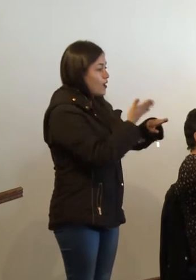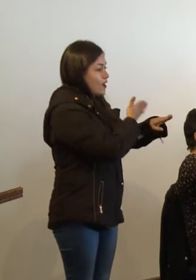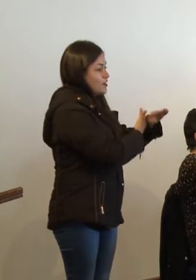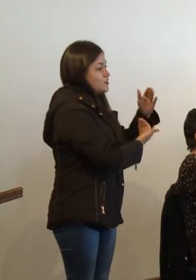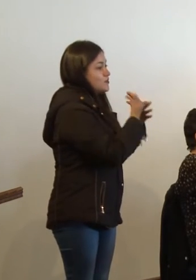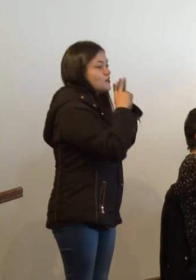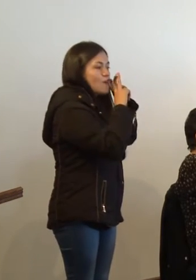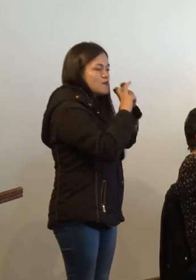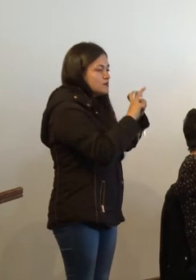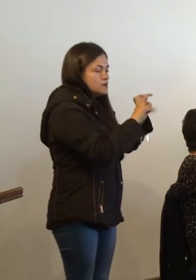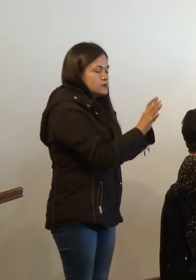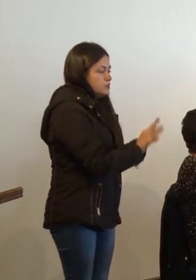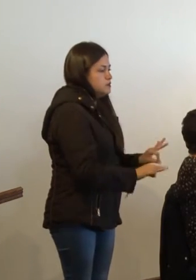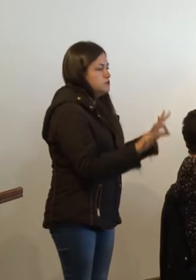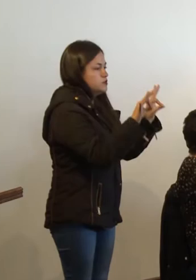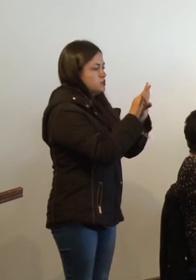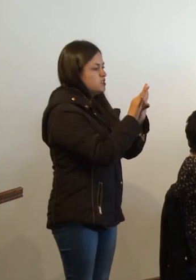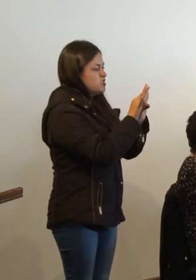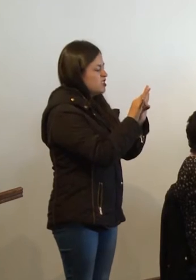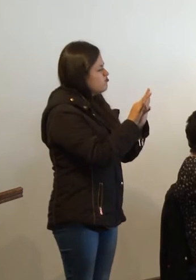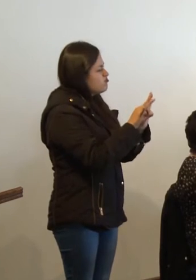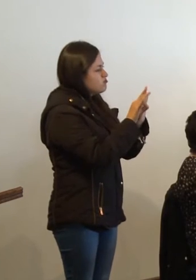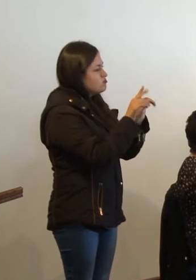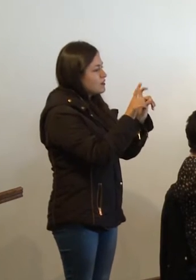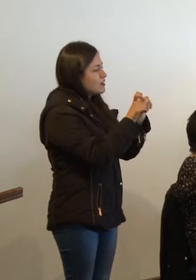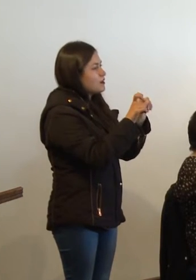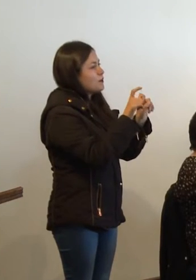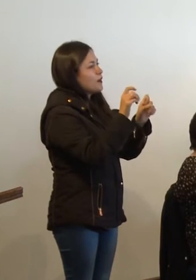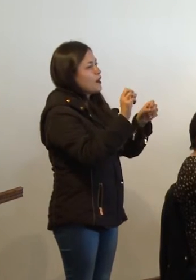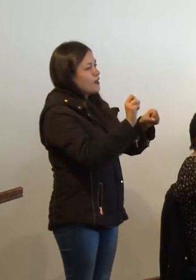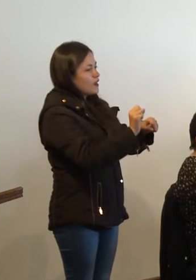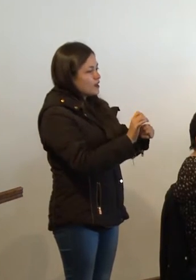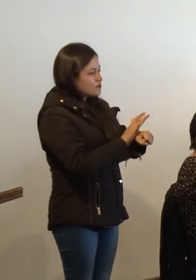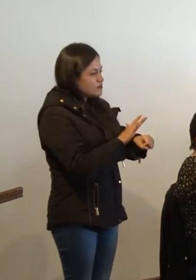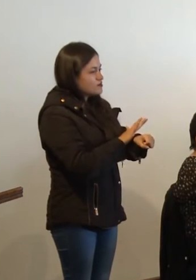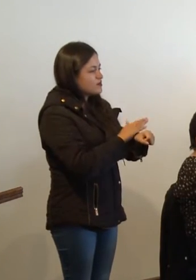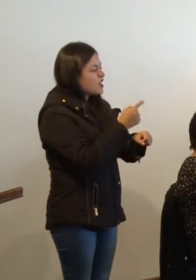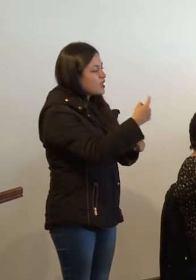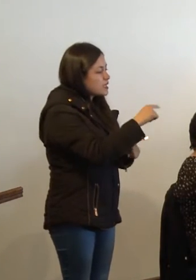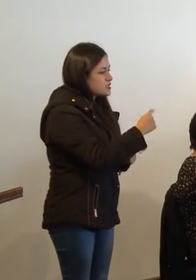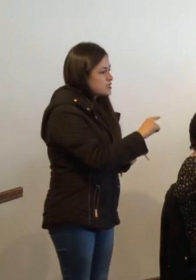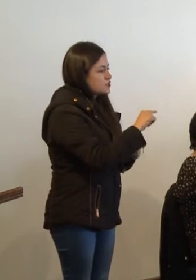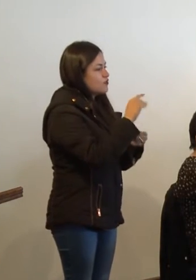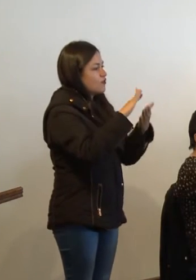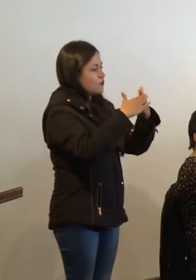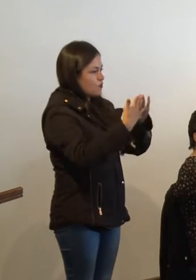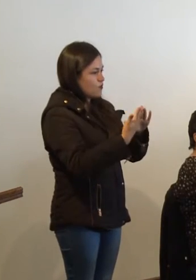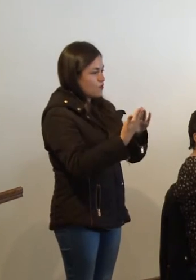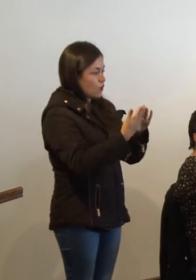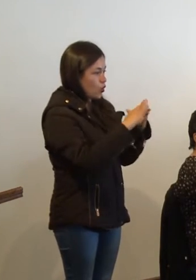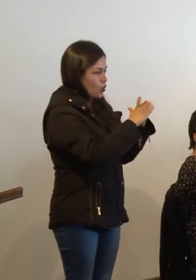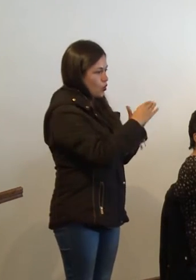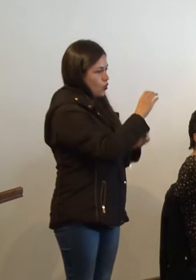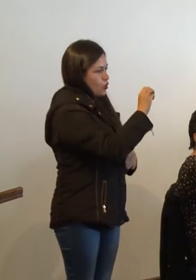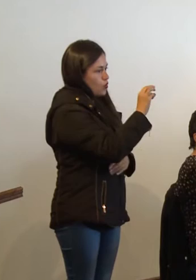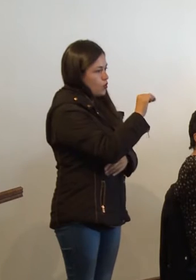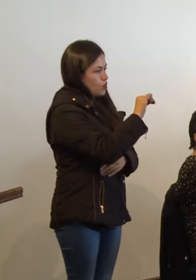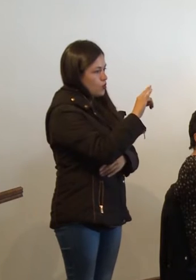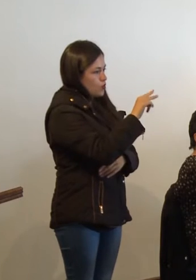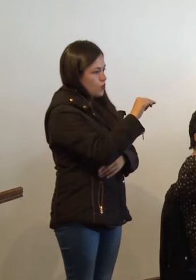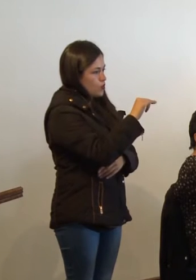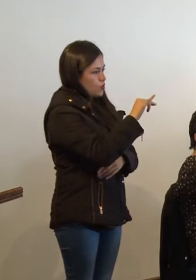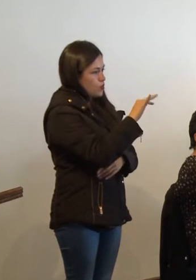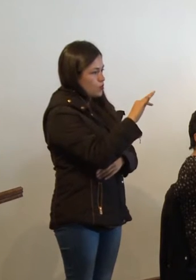sumamente importante sobre todos esos sentidos de lo comunitario y la comunidad. Muy bien,